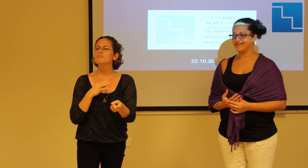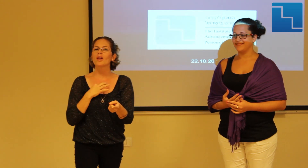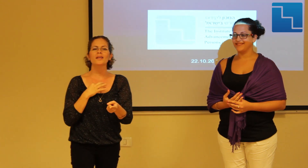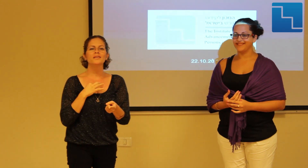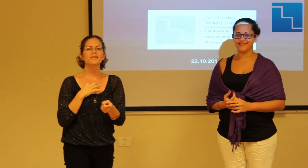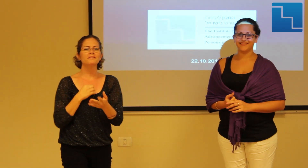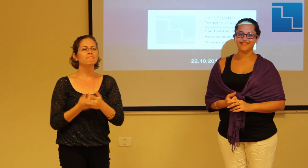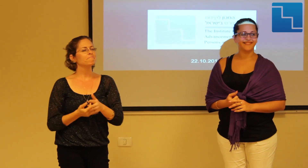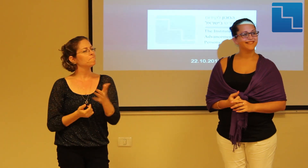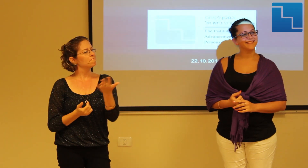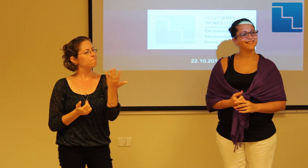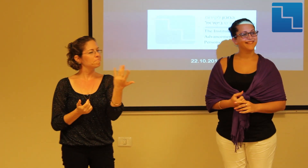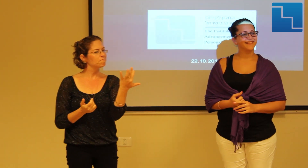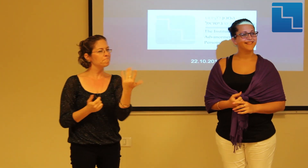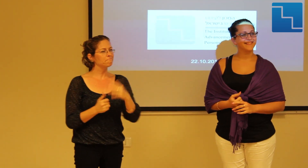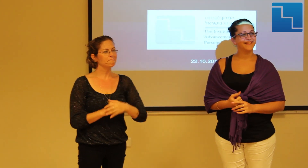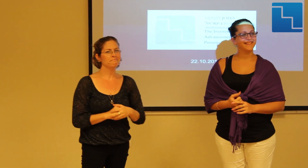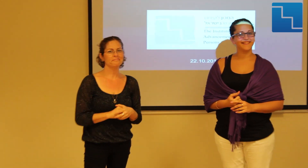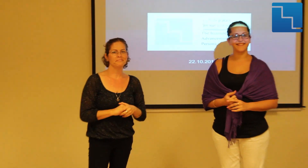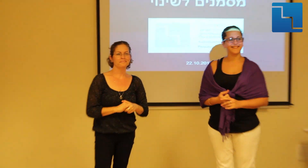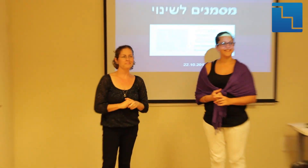בני כמה ילדים שלי לדעתכם?